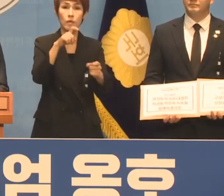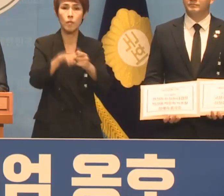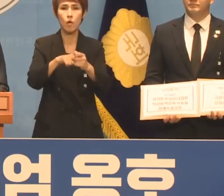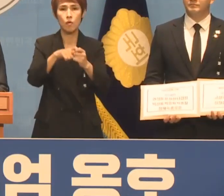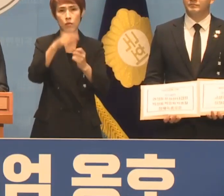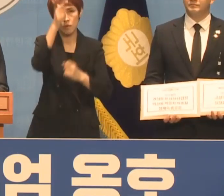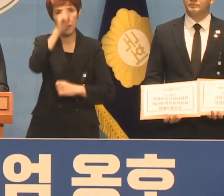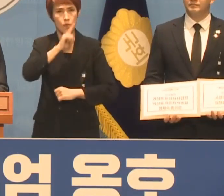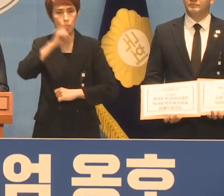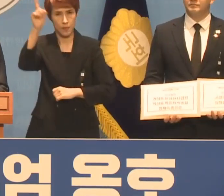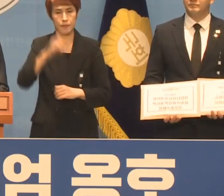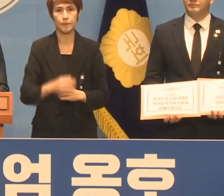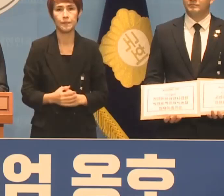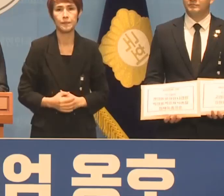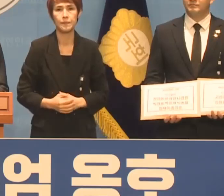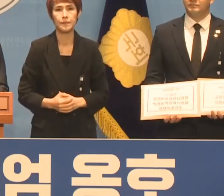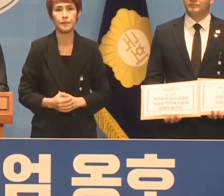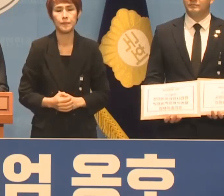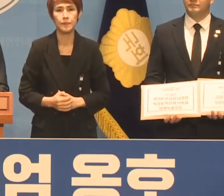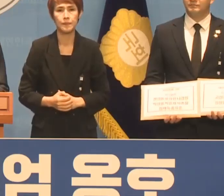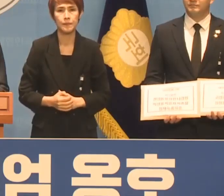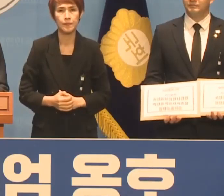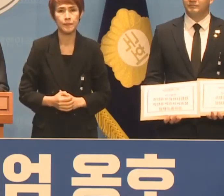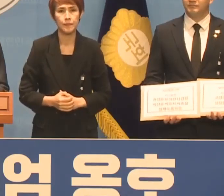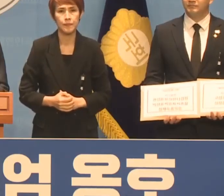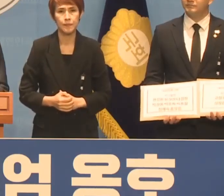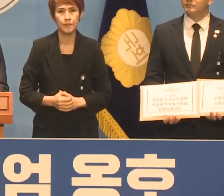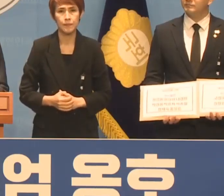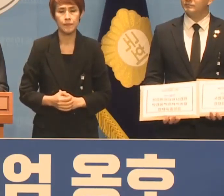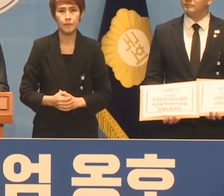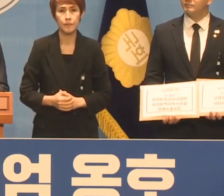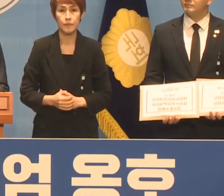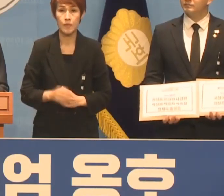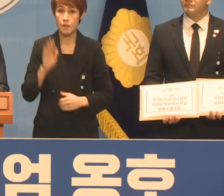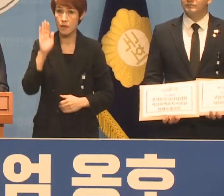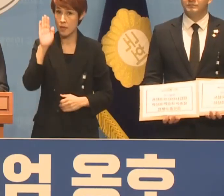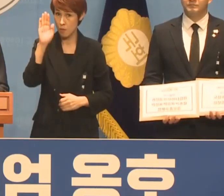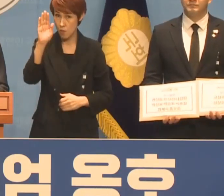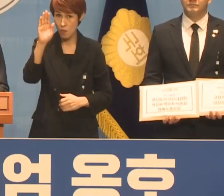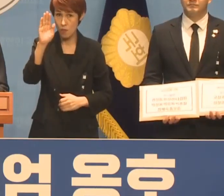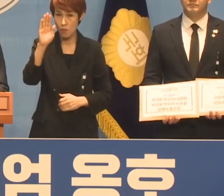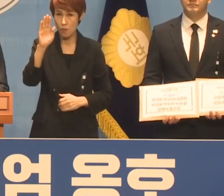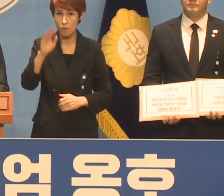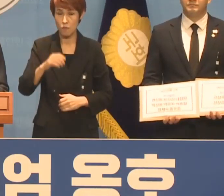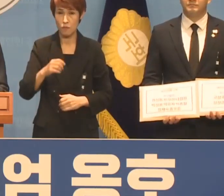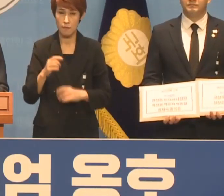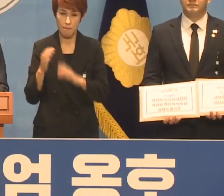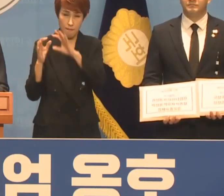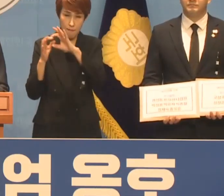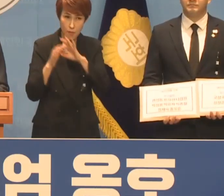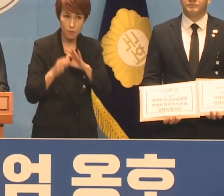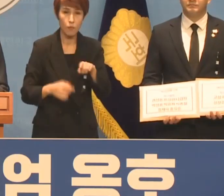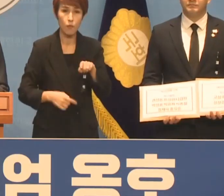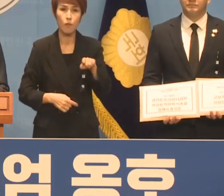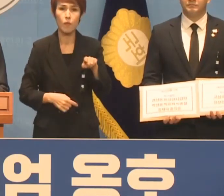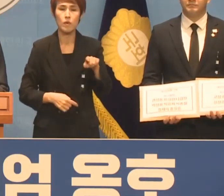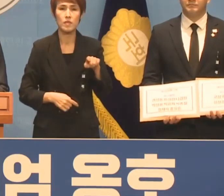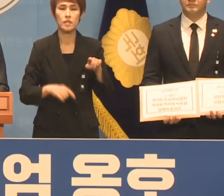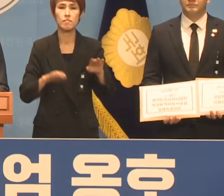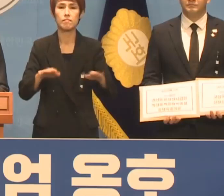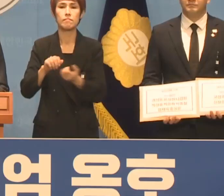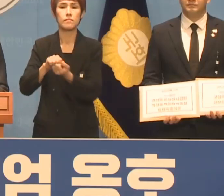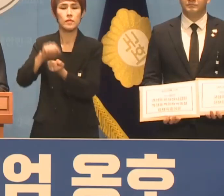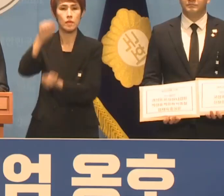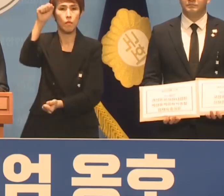차원에서 내란 선전 고발을 진행하게 되었습니다. 추후에 여전히 소위 지금 체포영장 집행